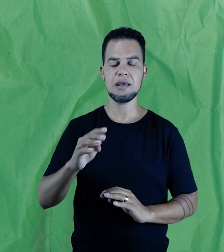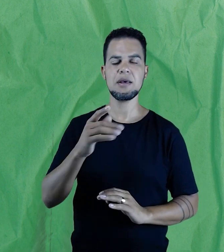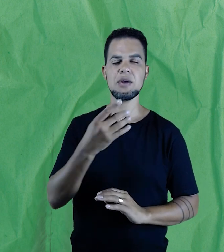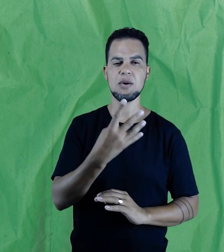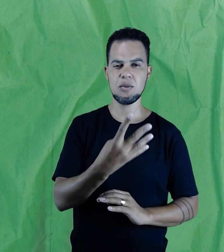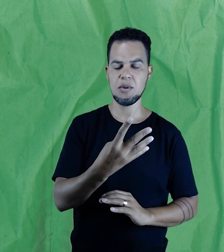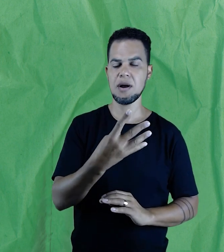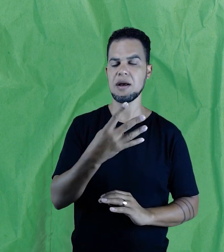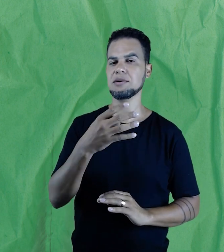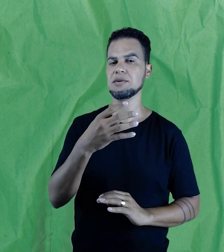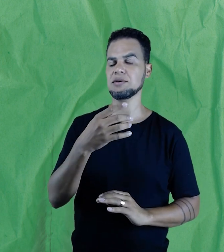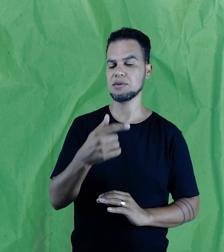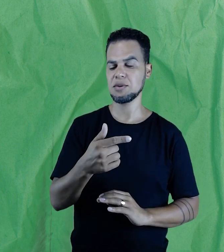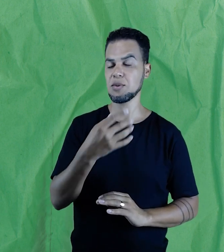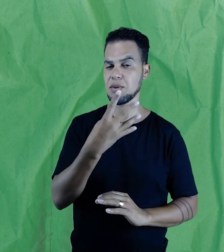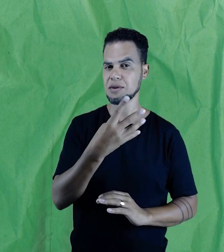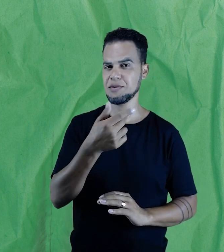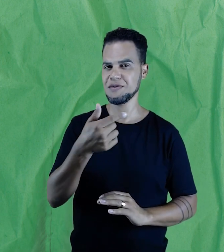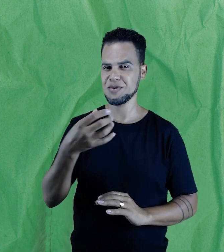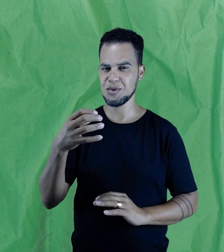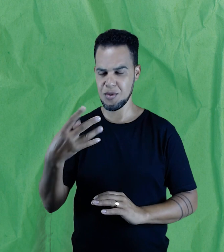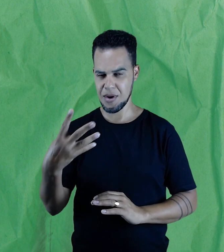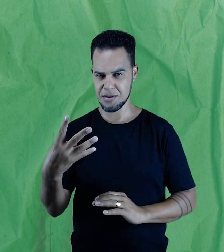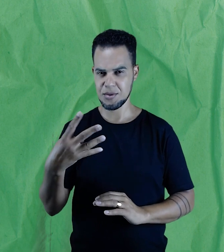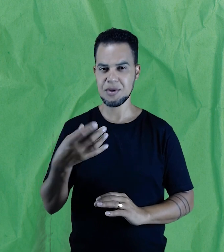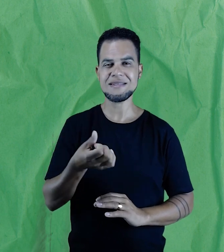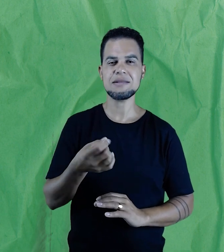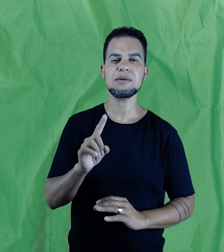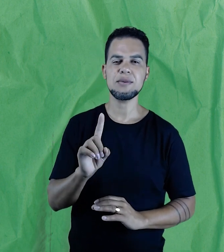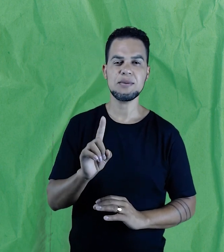Lei 4.024 de 61.